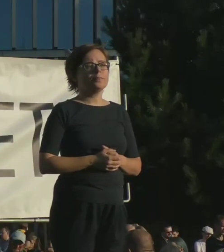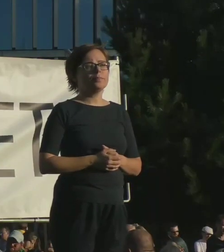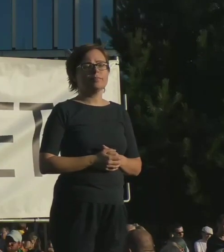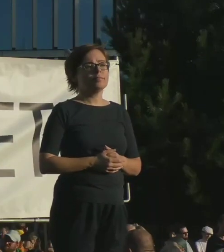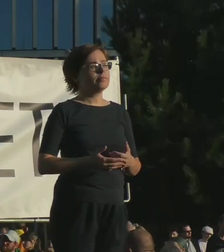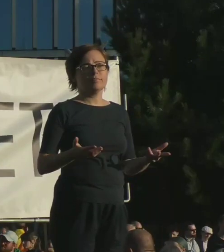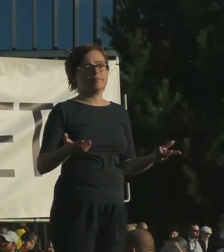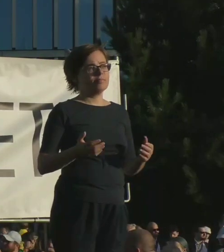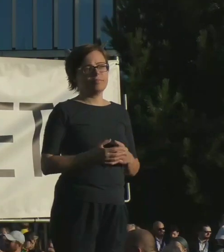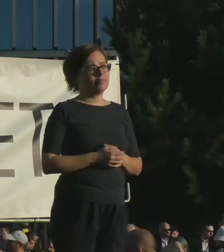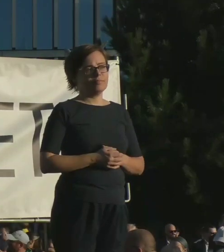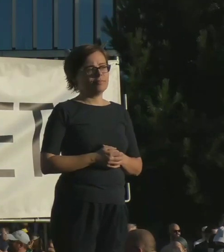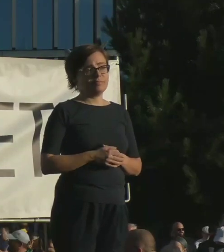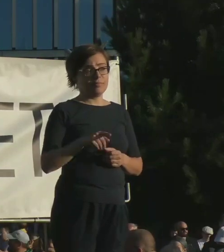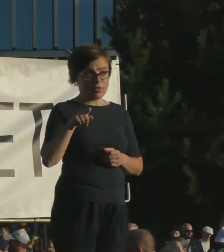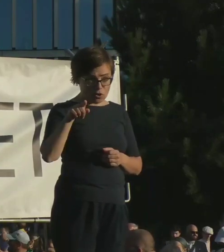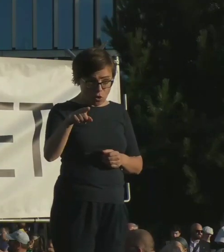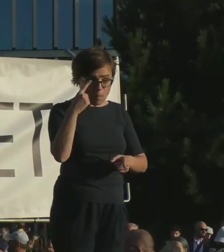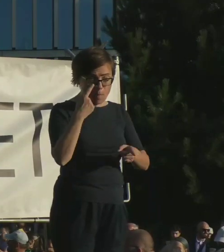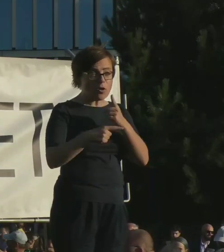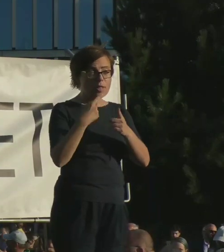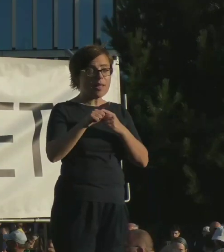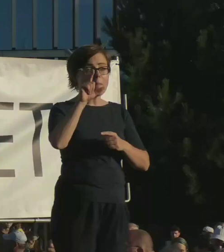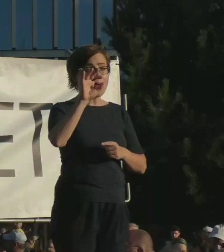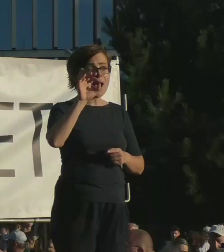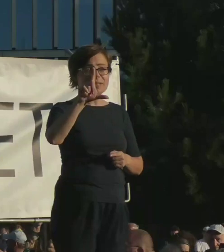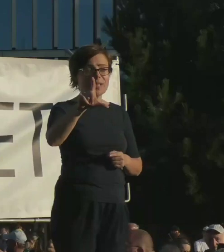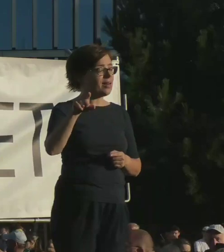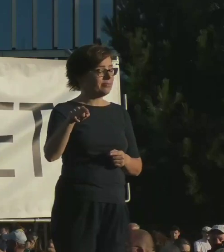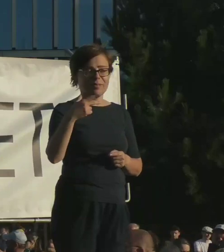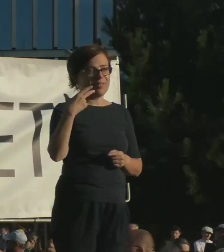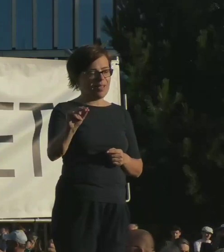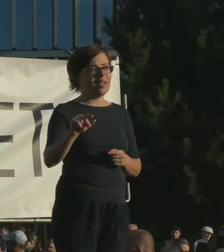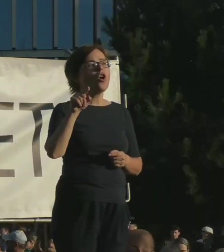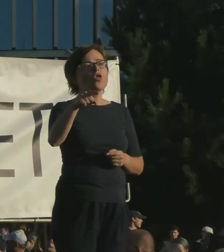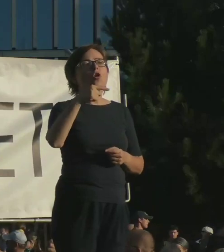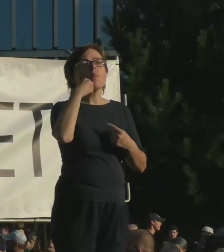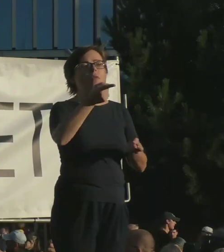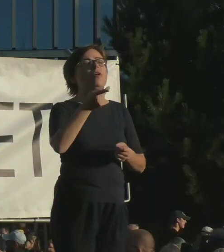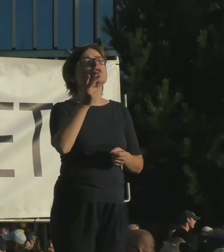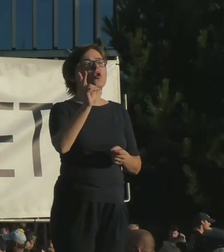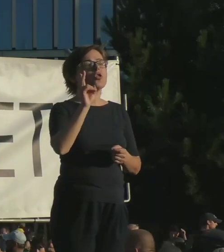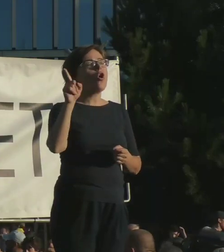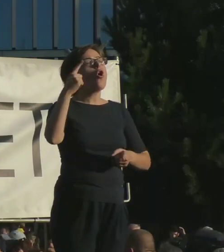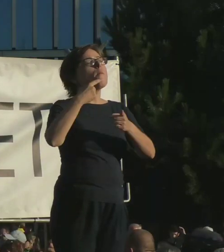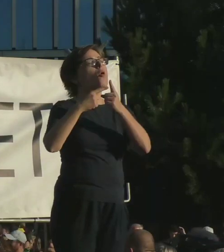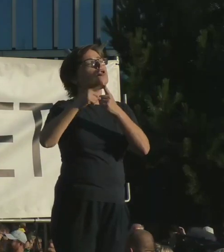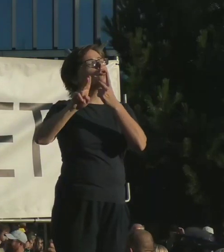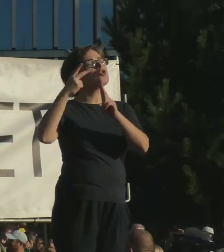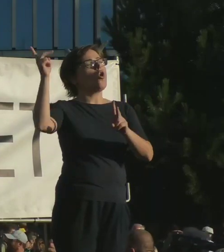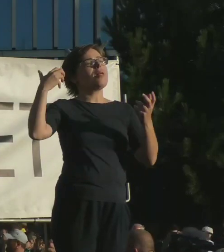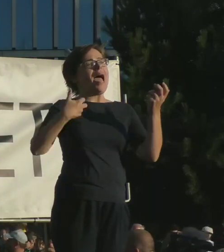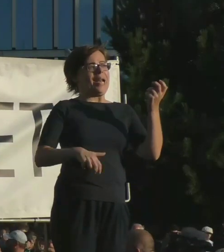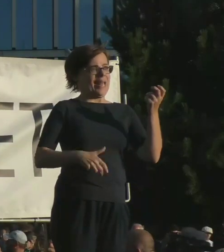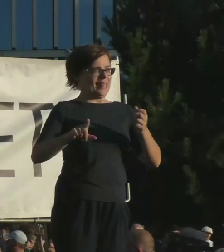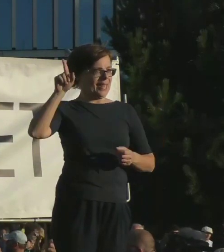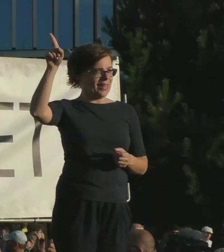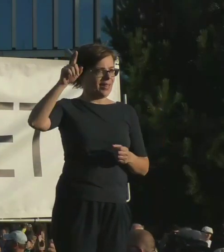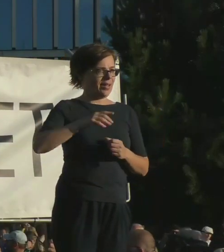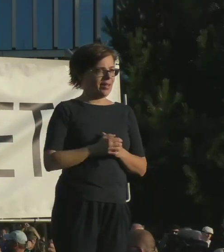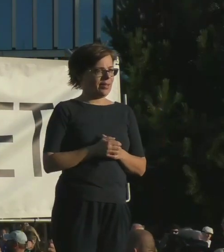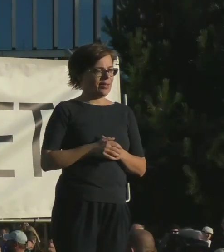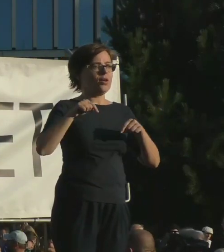No niestety to nie jest głos polityka PSL. To jest głos polityka z Argentyny.